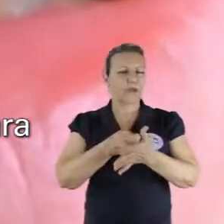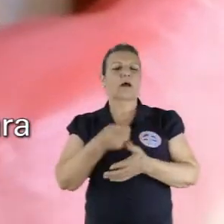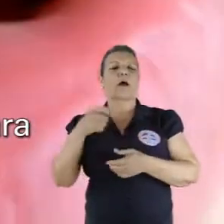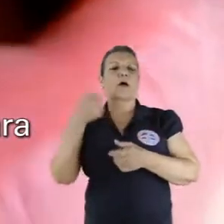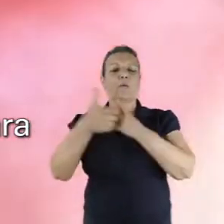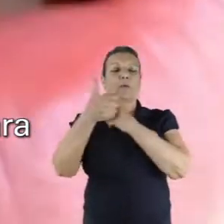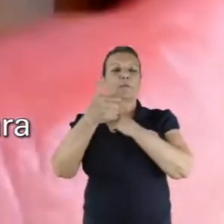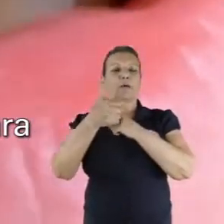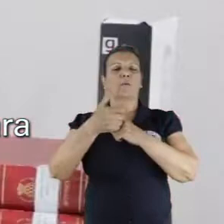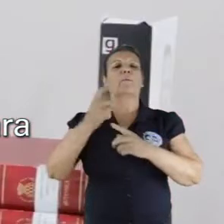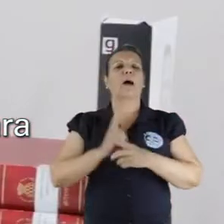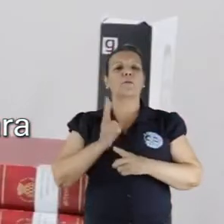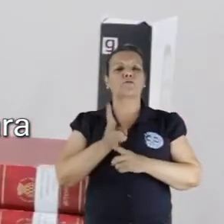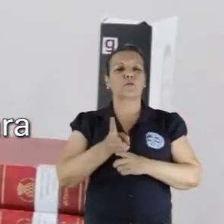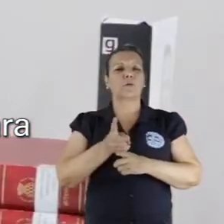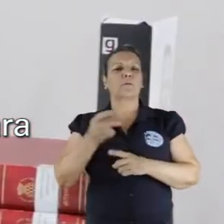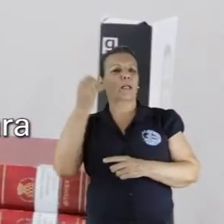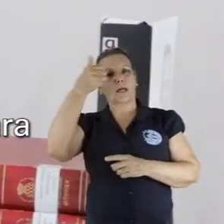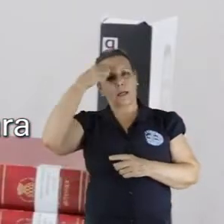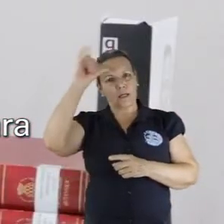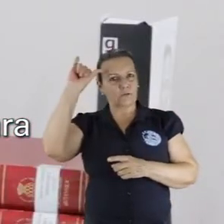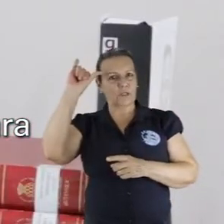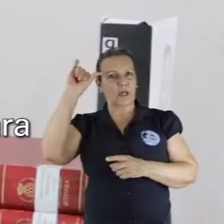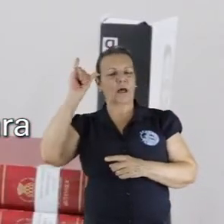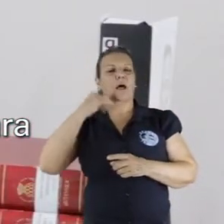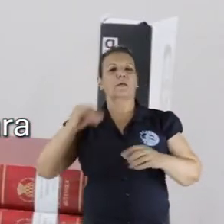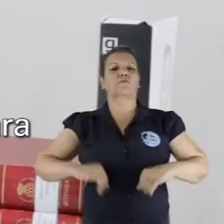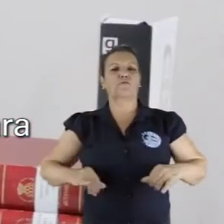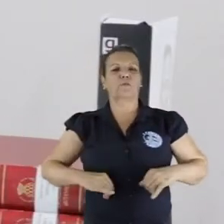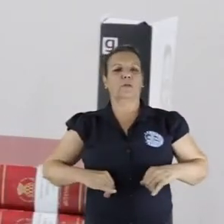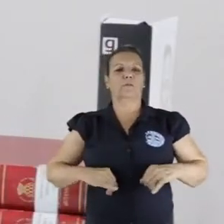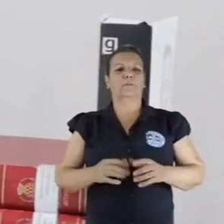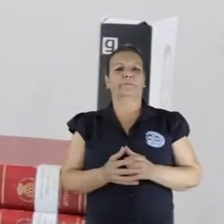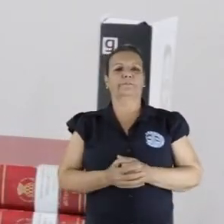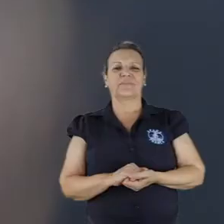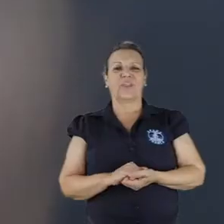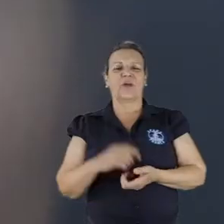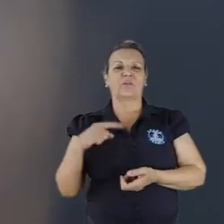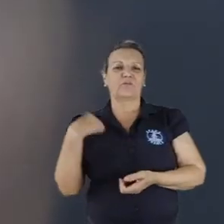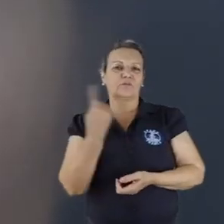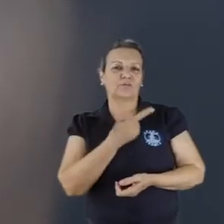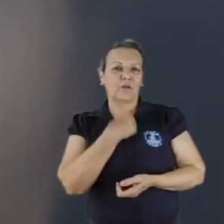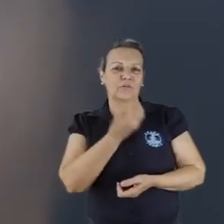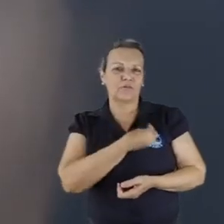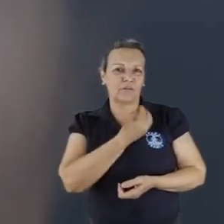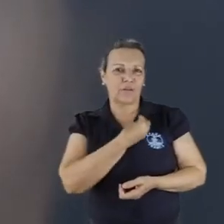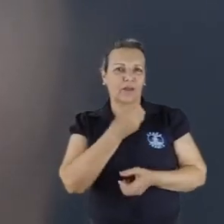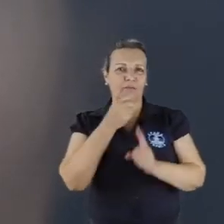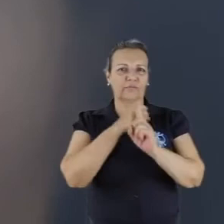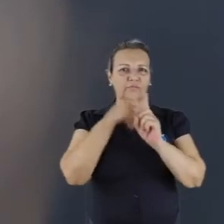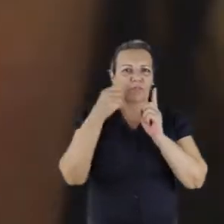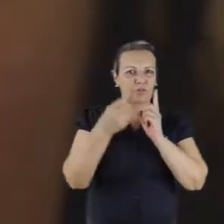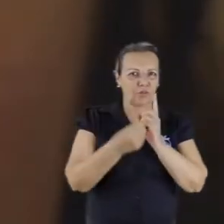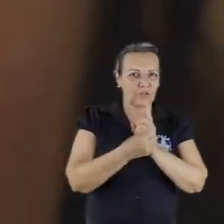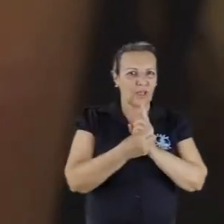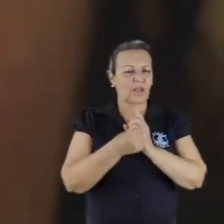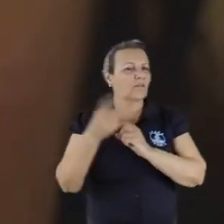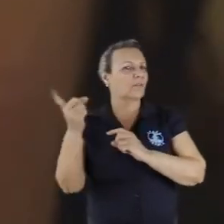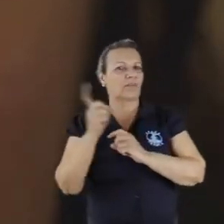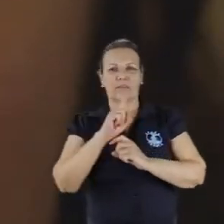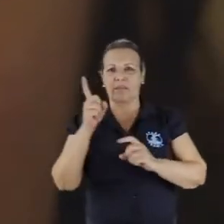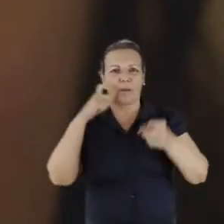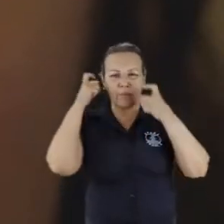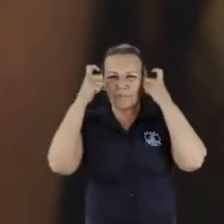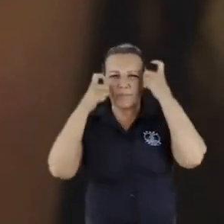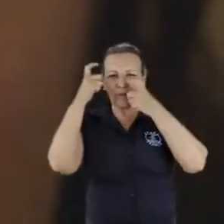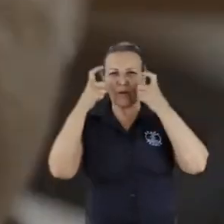Essa exigência é o primeiro passo para consolidar essa marginalização. Nós vivemos numa sociedade que não se